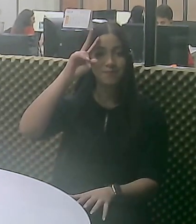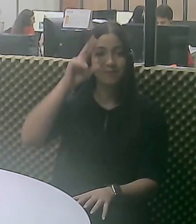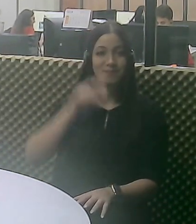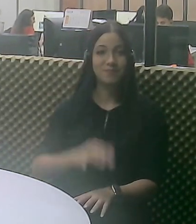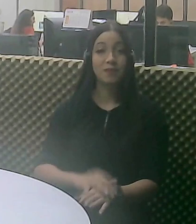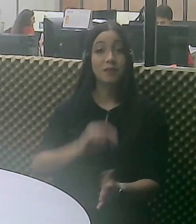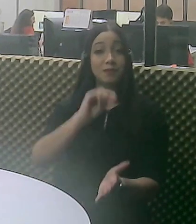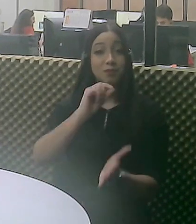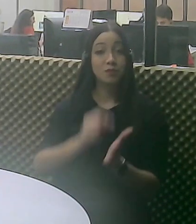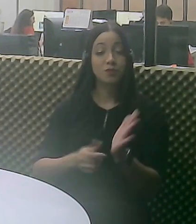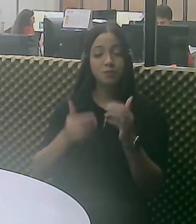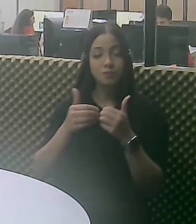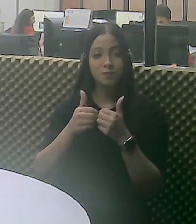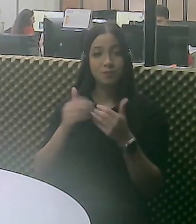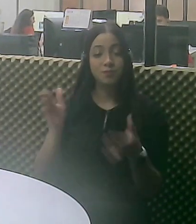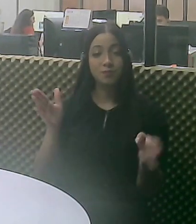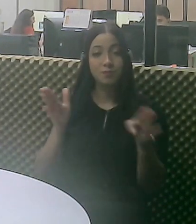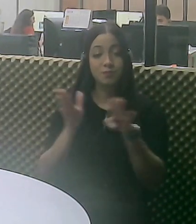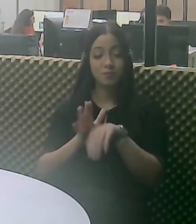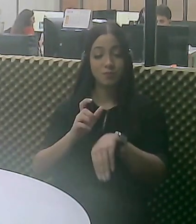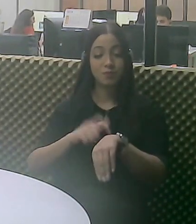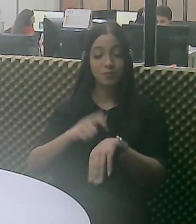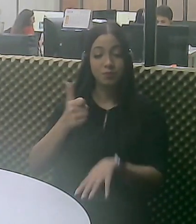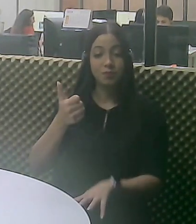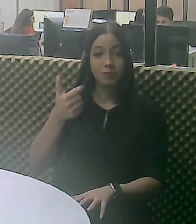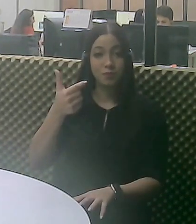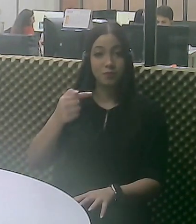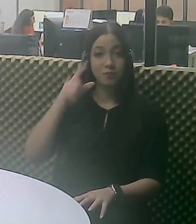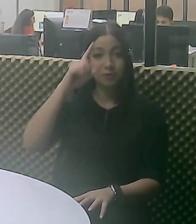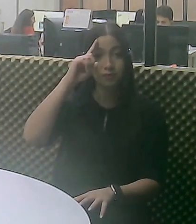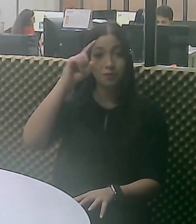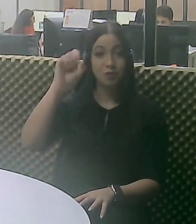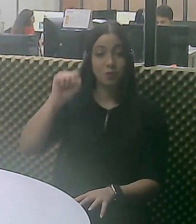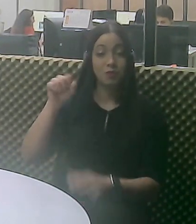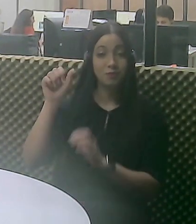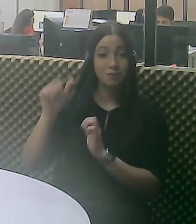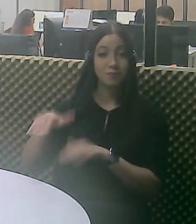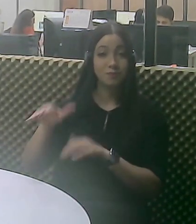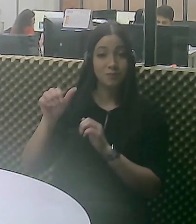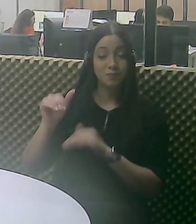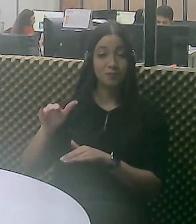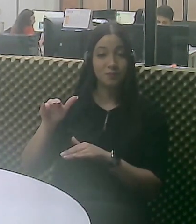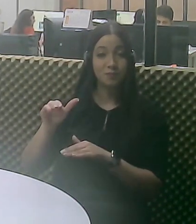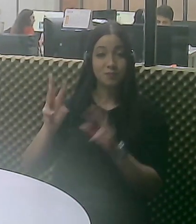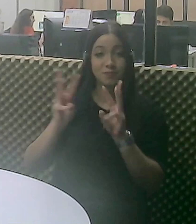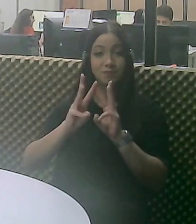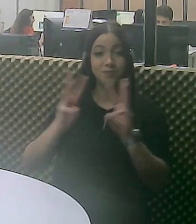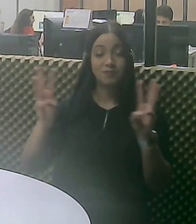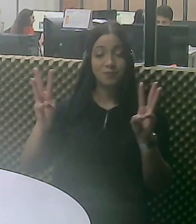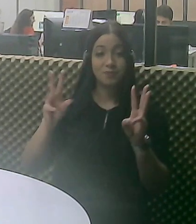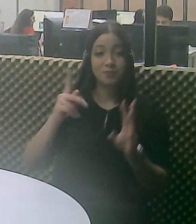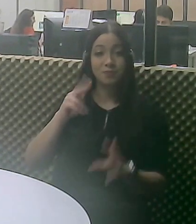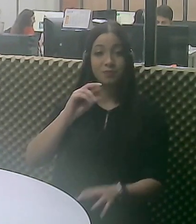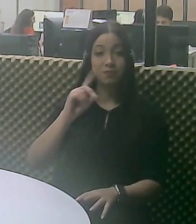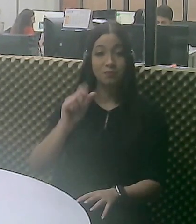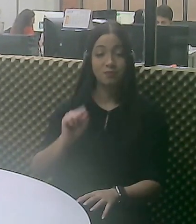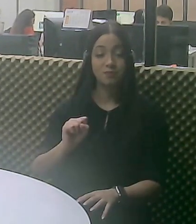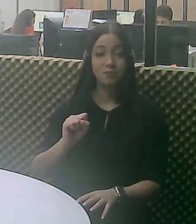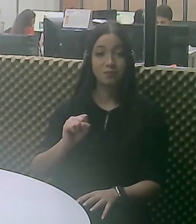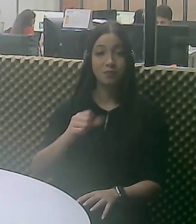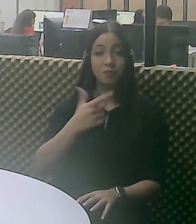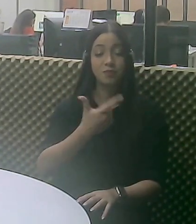As inscrições seguem abertas até às 17 horas do dia 8 de setembro via plataforma do Prozas.